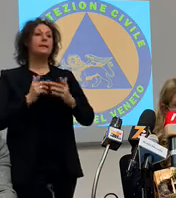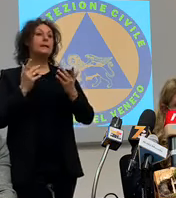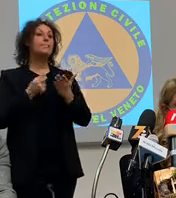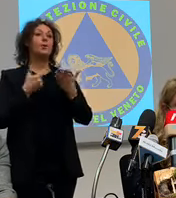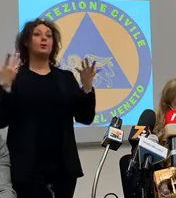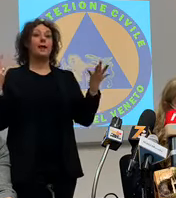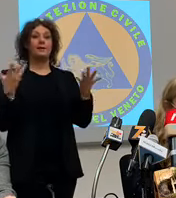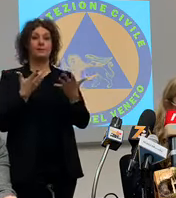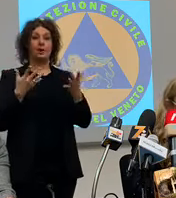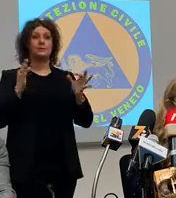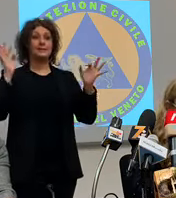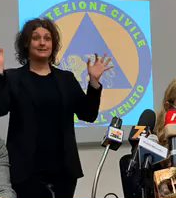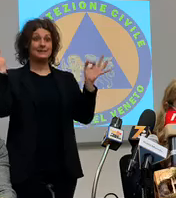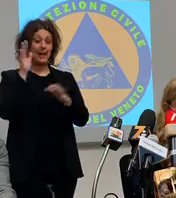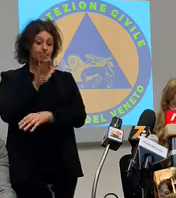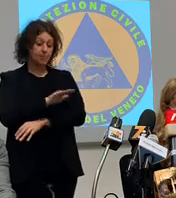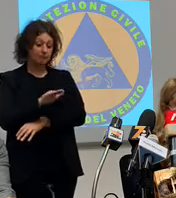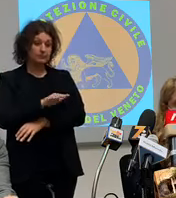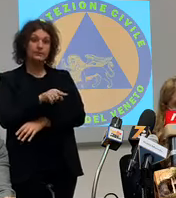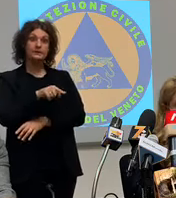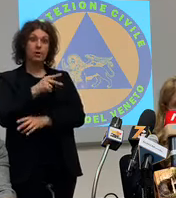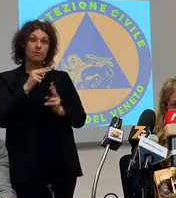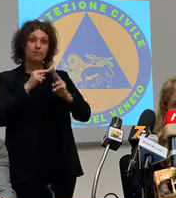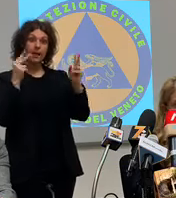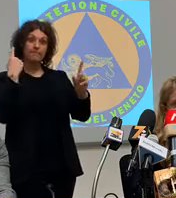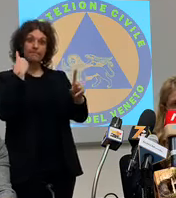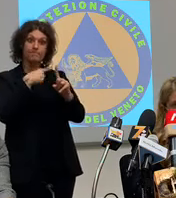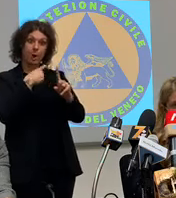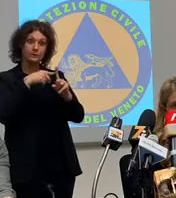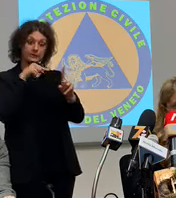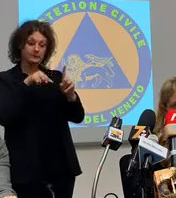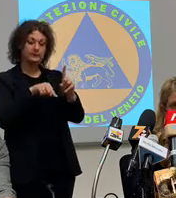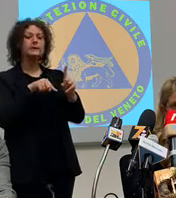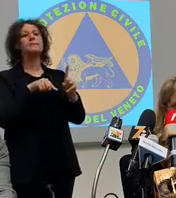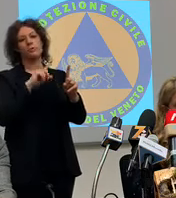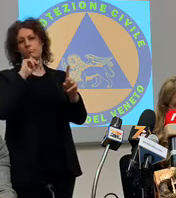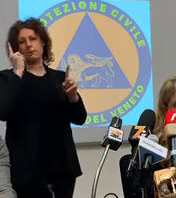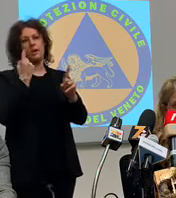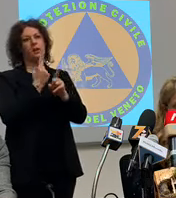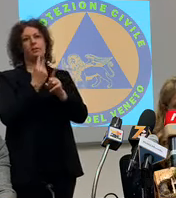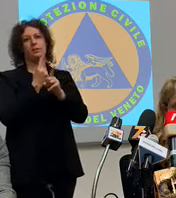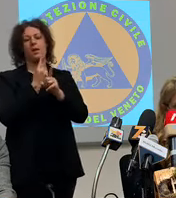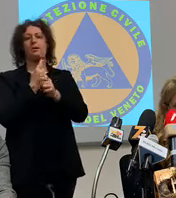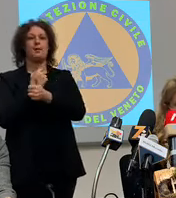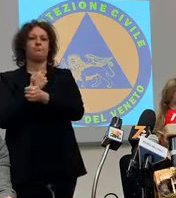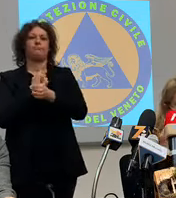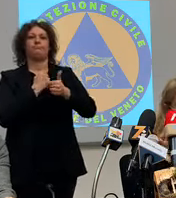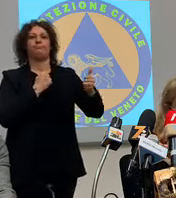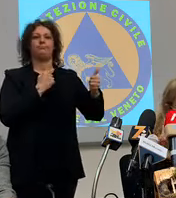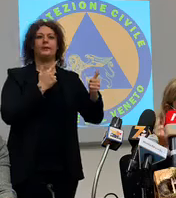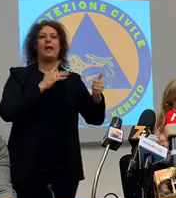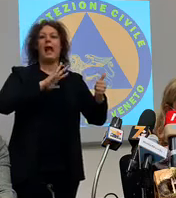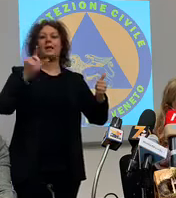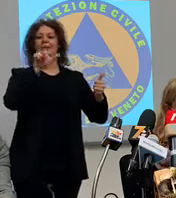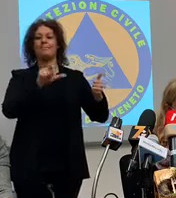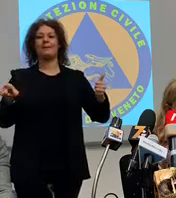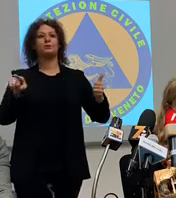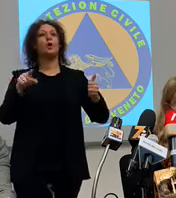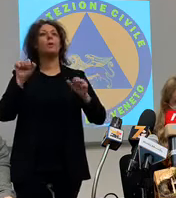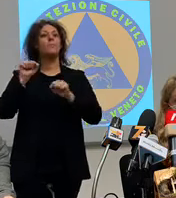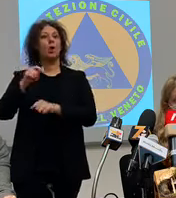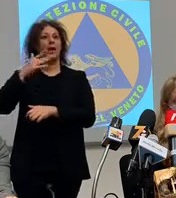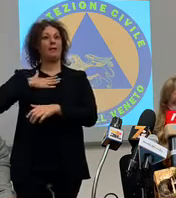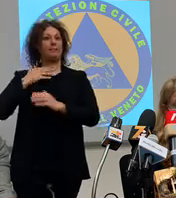bambino viene riscontrato positivo venga mantenuto lontano dai soggetti che possono essere a rischio o per patologia o per